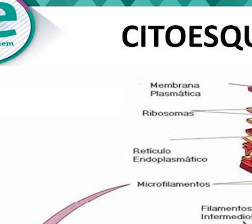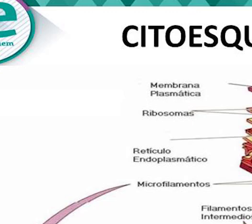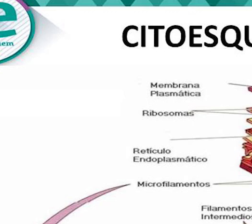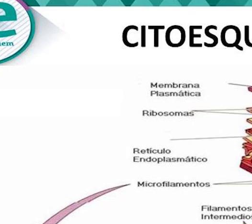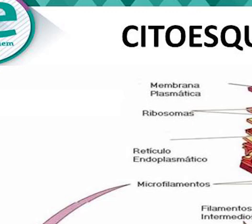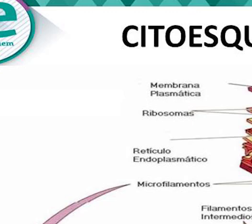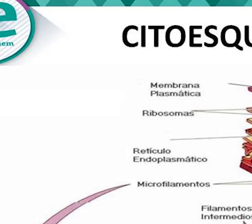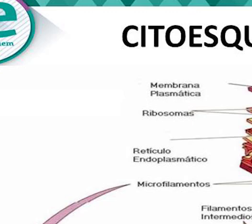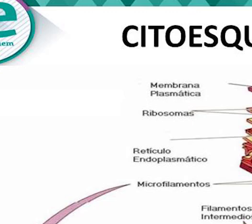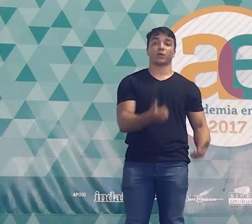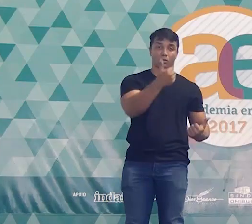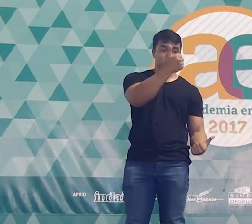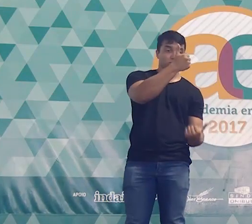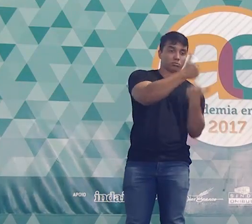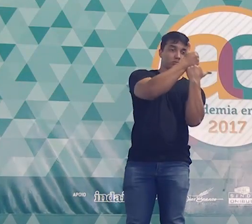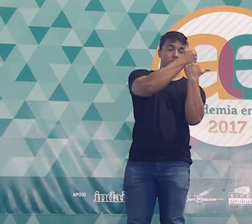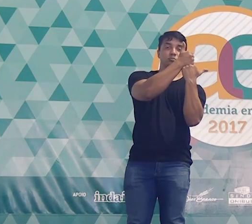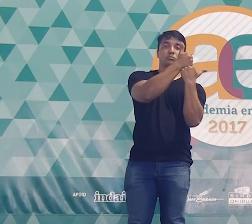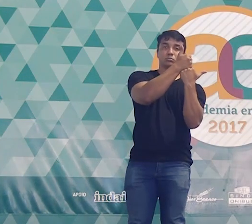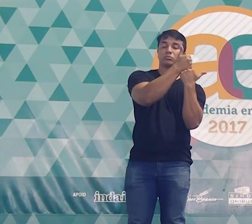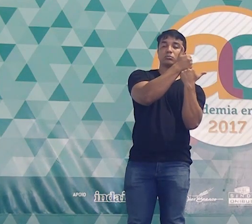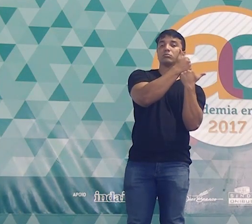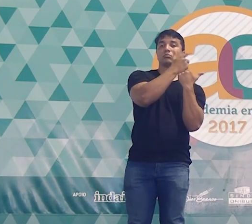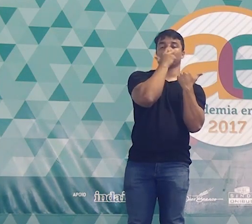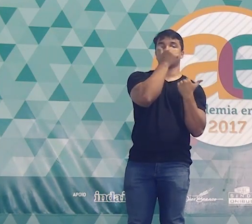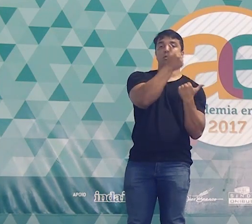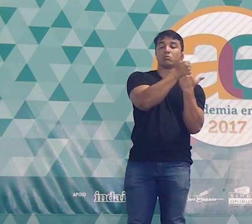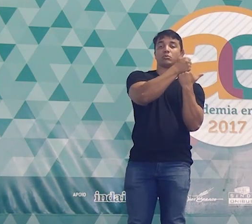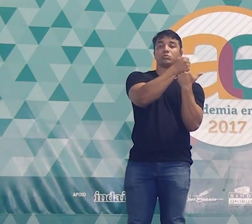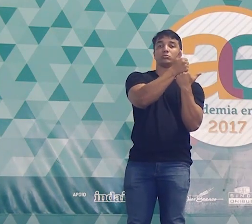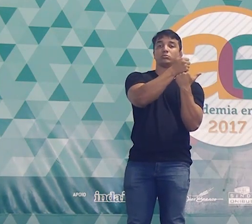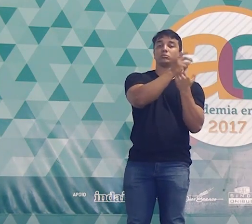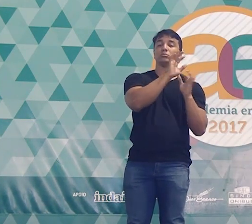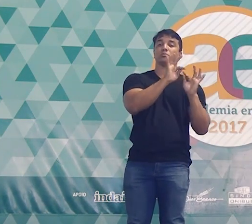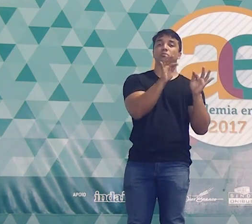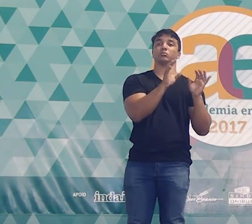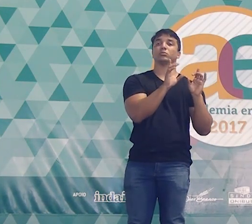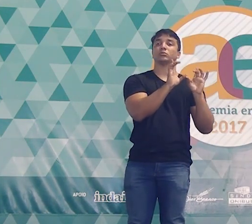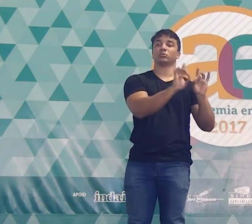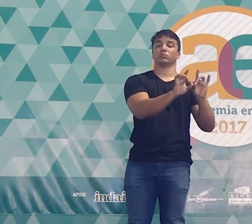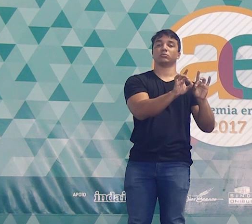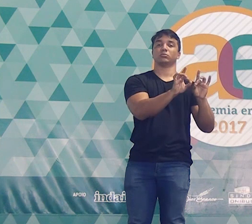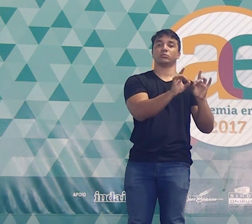Ó, dá suporte, sustentação, tá certo? O que mais?